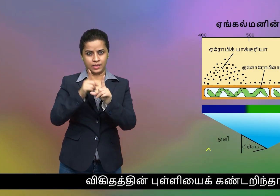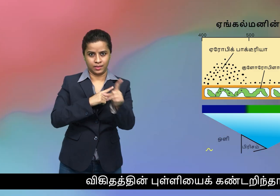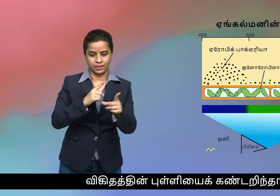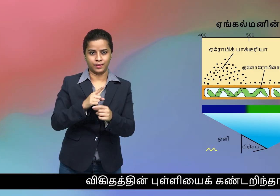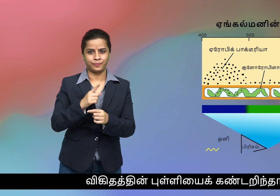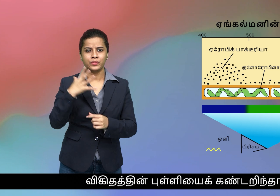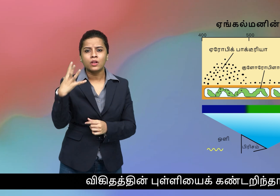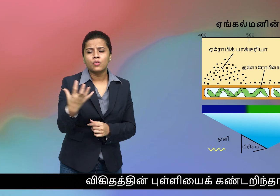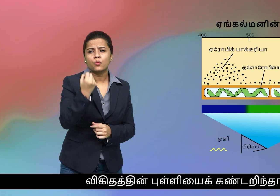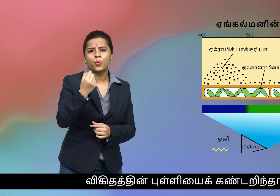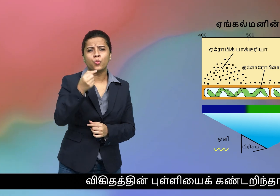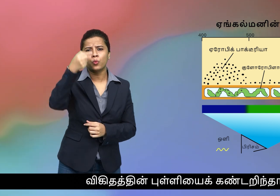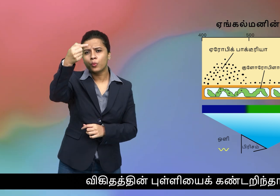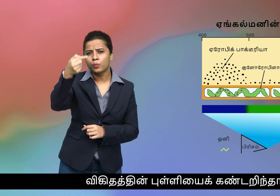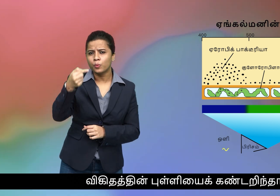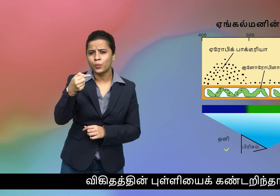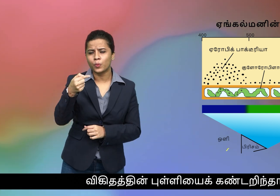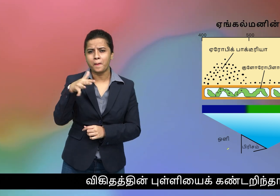விகிதத்தின் புள்ளியை கண்டறிந்தார்.